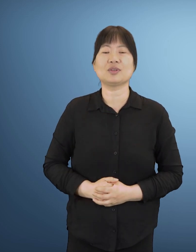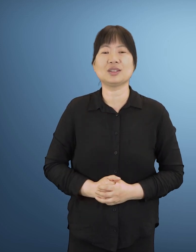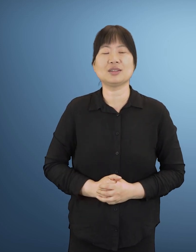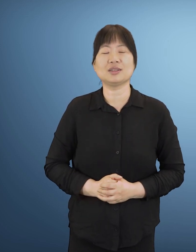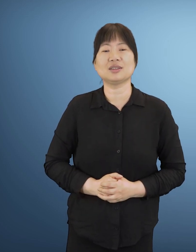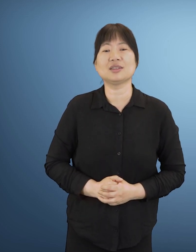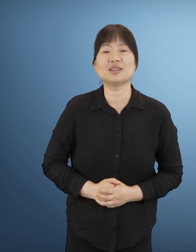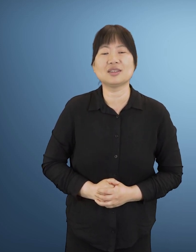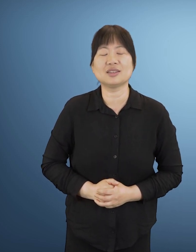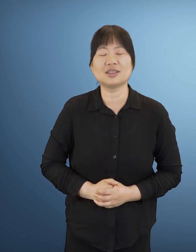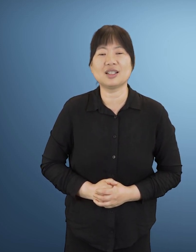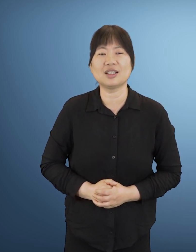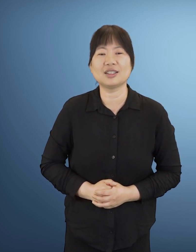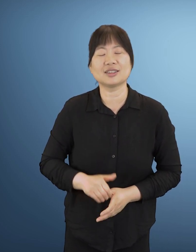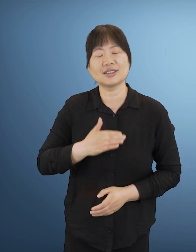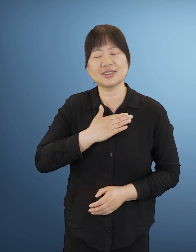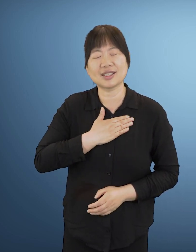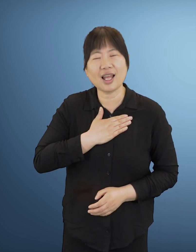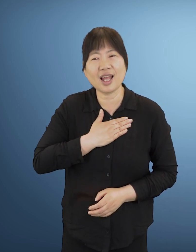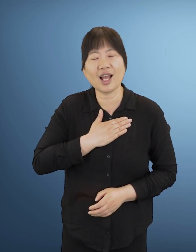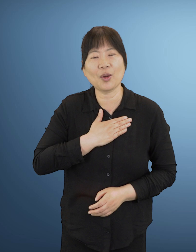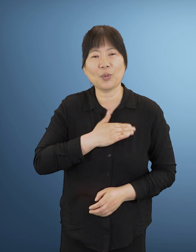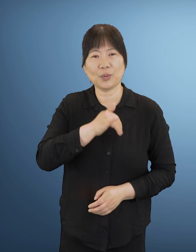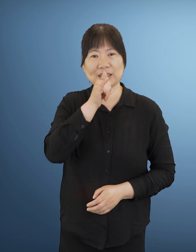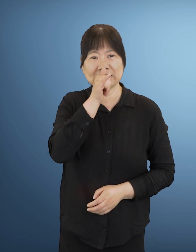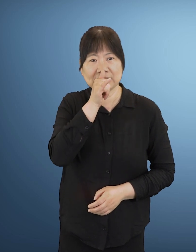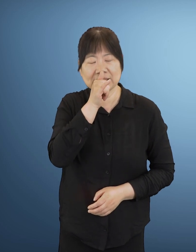좀 내가 알고 있던